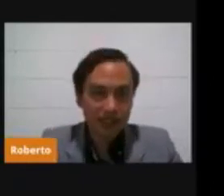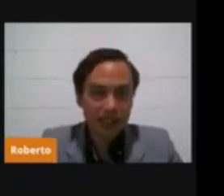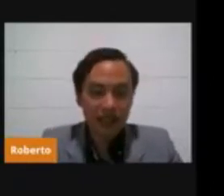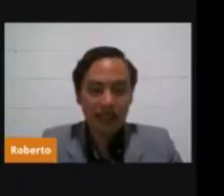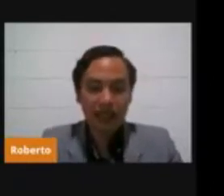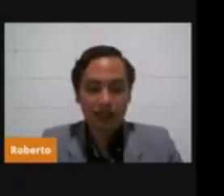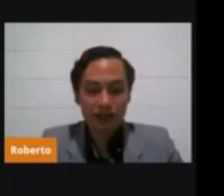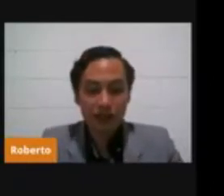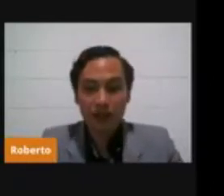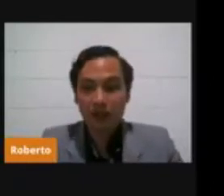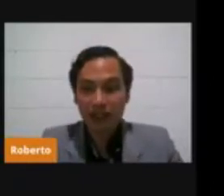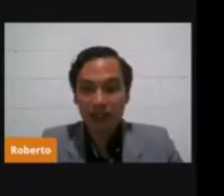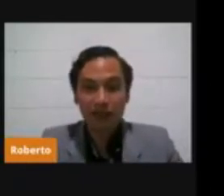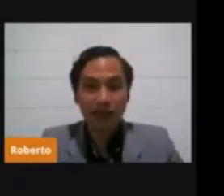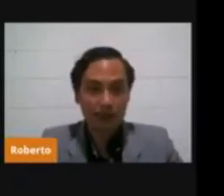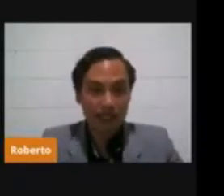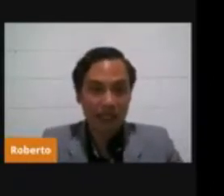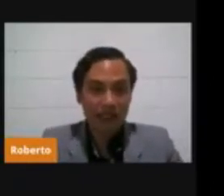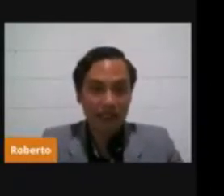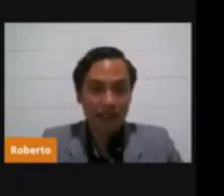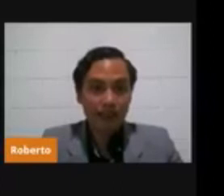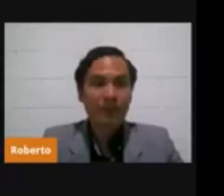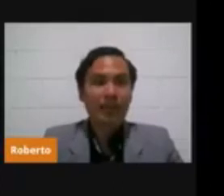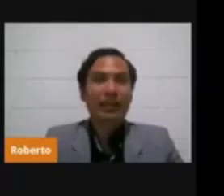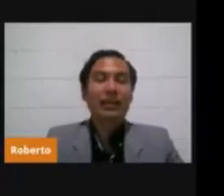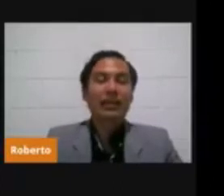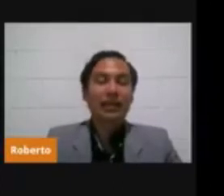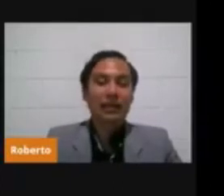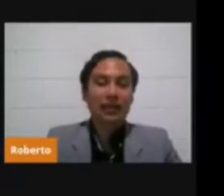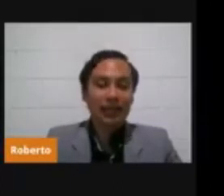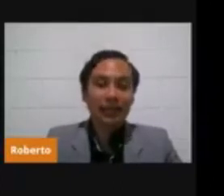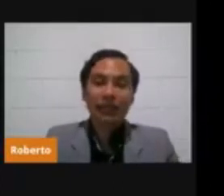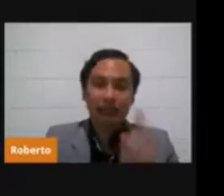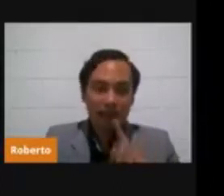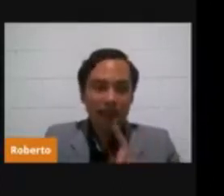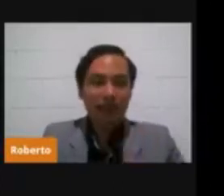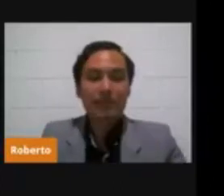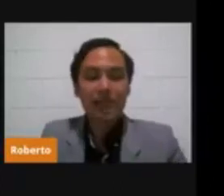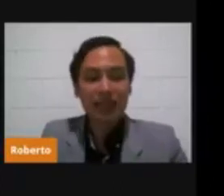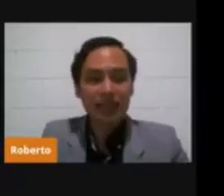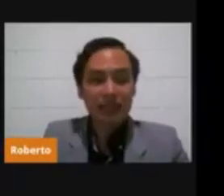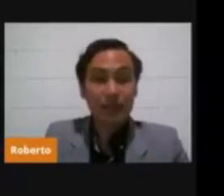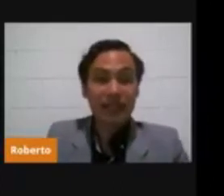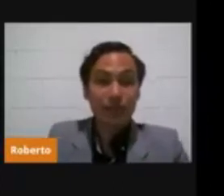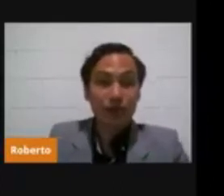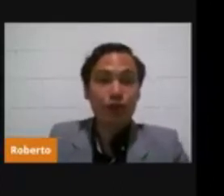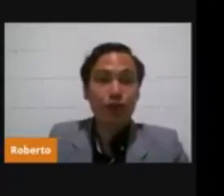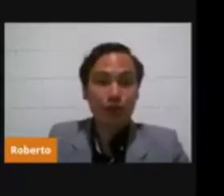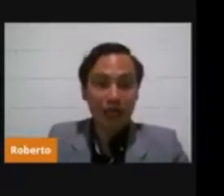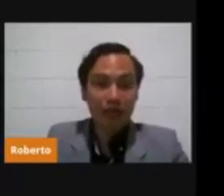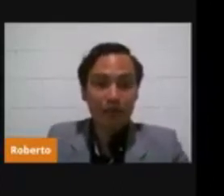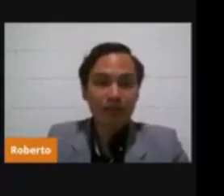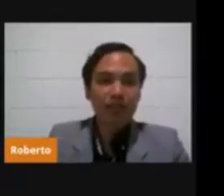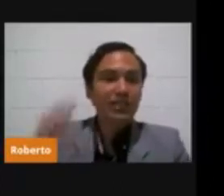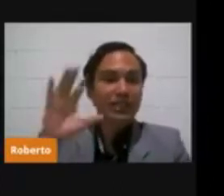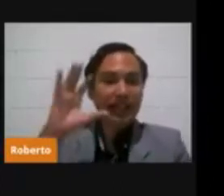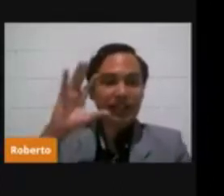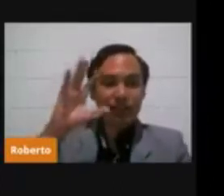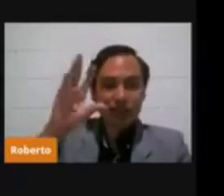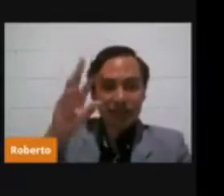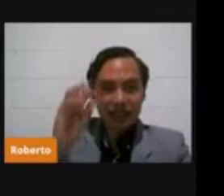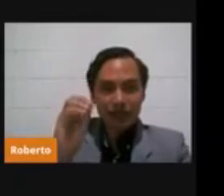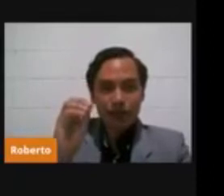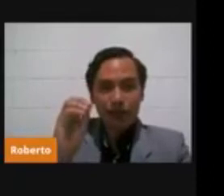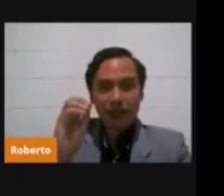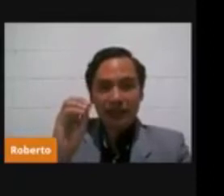expresión facial cuando estamos aprendiendo lengua de señas. Y también la expresión corporal. Entonces,